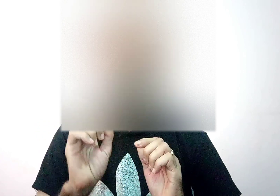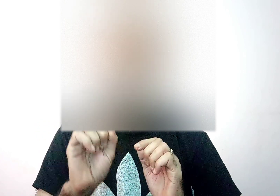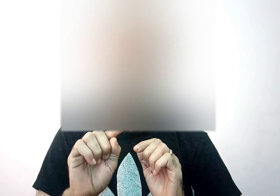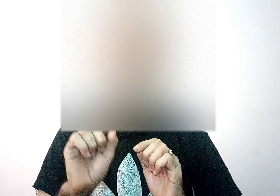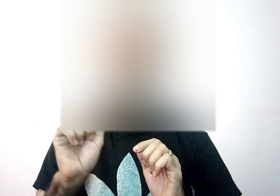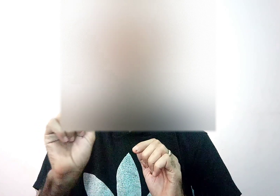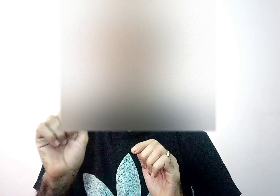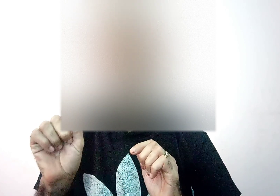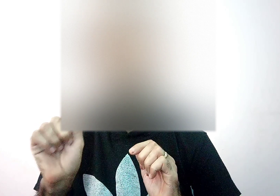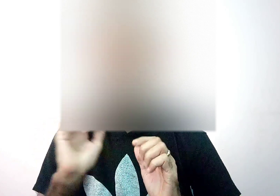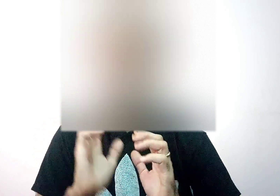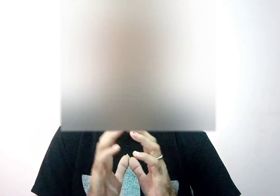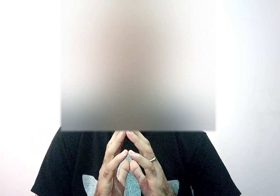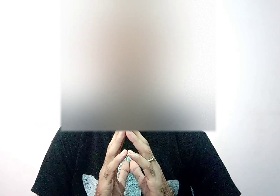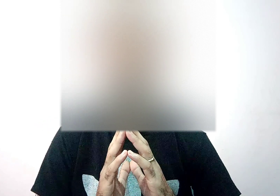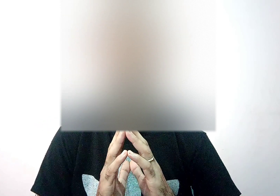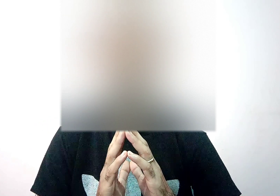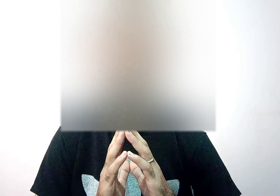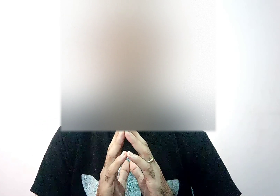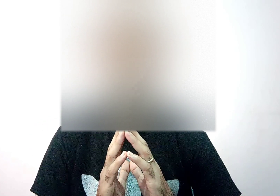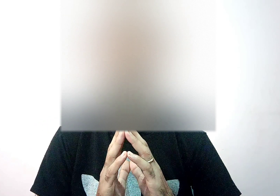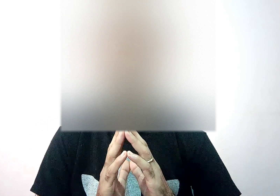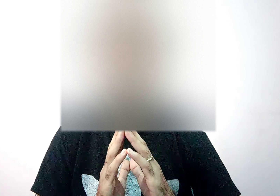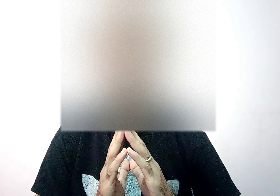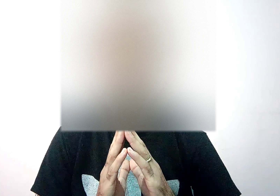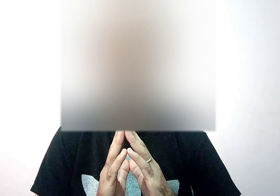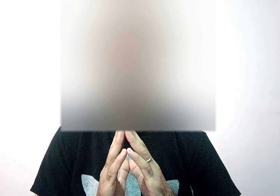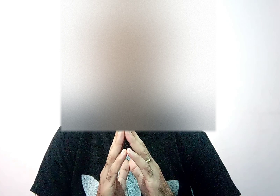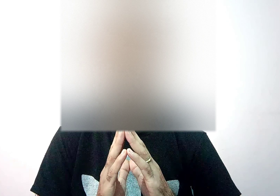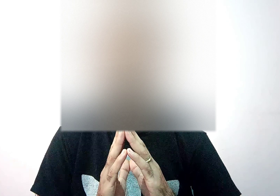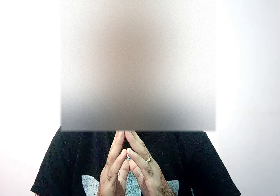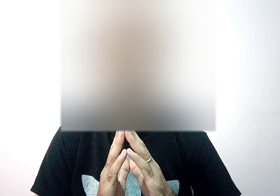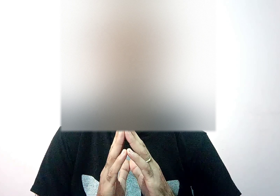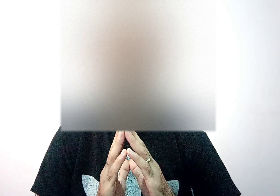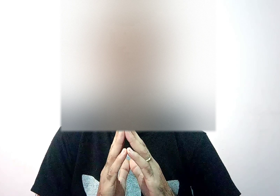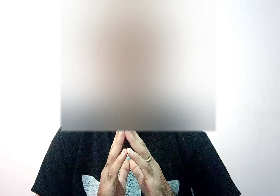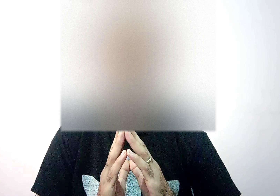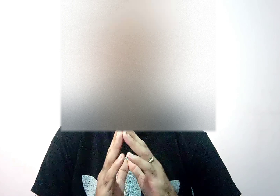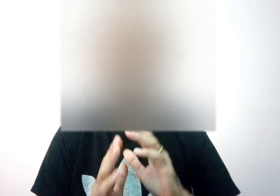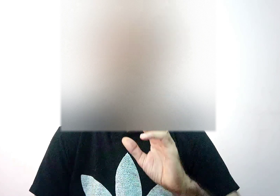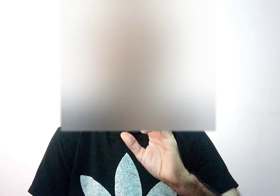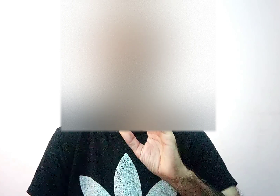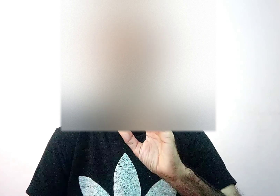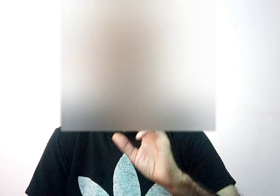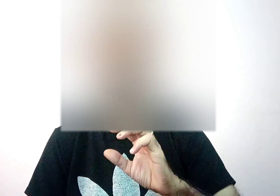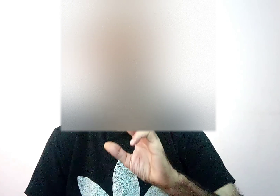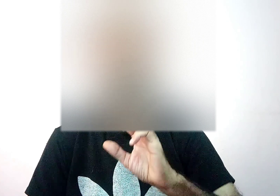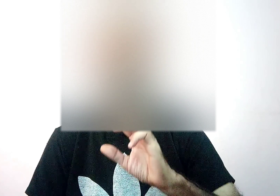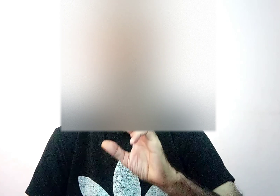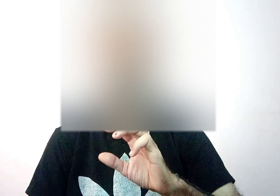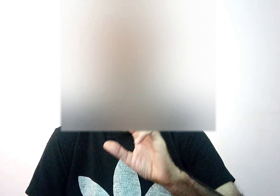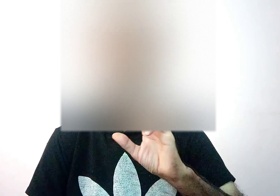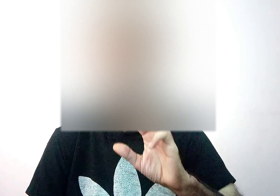وخاصة في المنطقة الأفريقية، وقالوا إن منطقة القرن الأفريقي هيبقى فيها أعمال عنف كبيرة